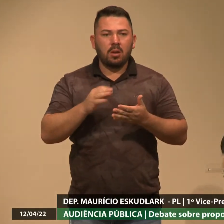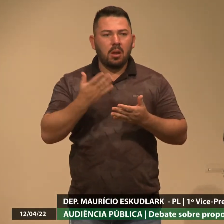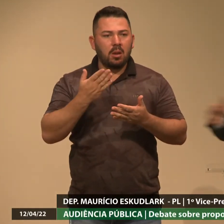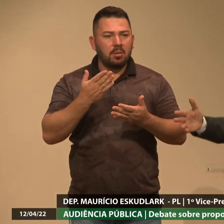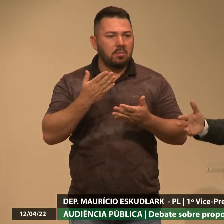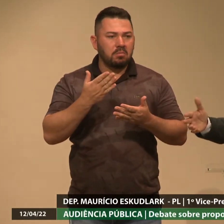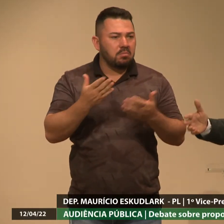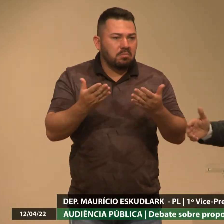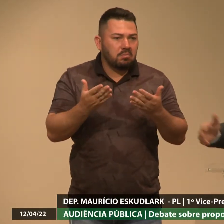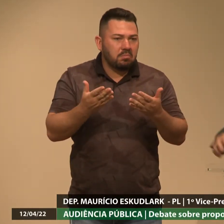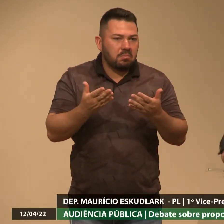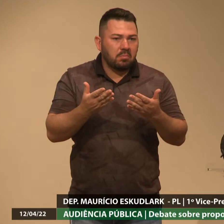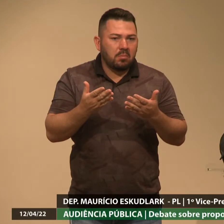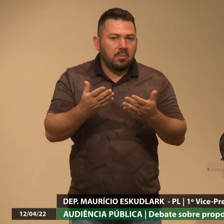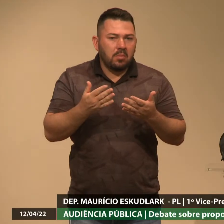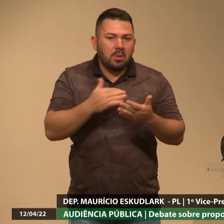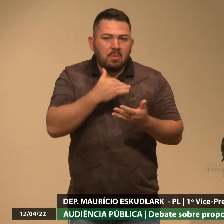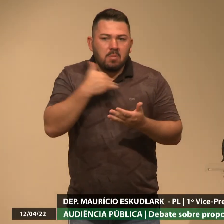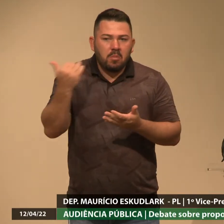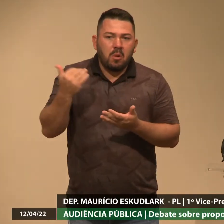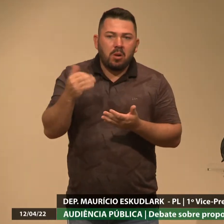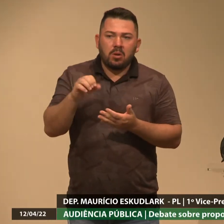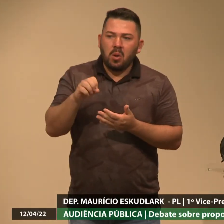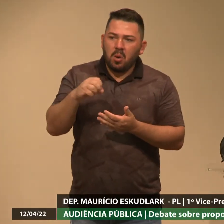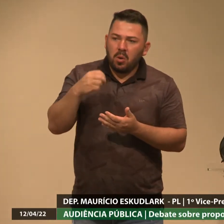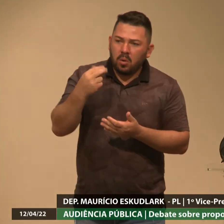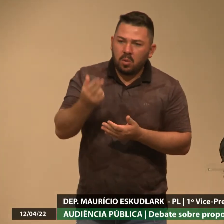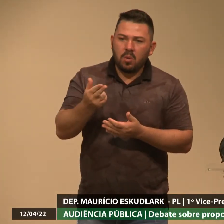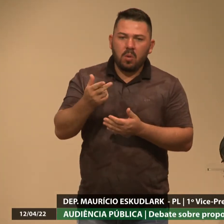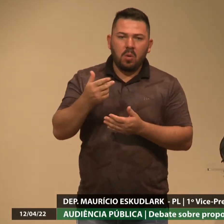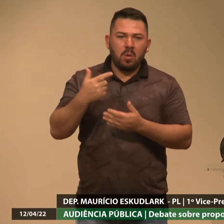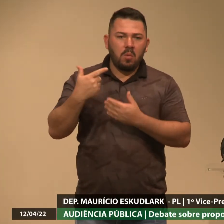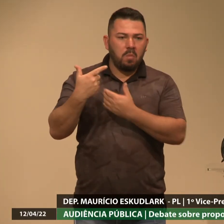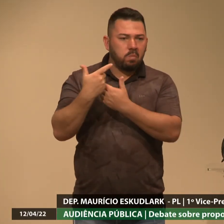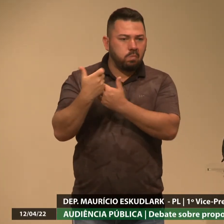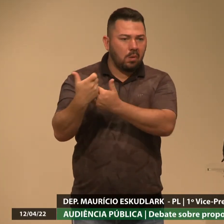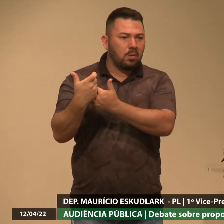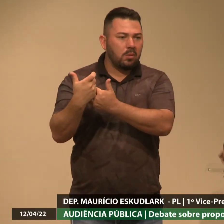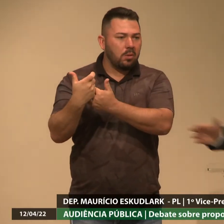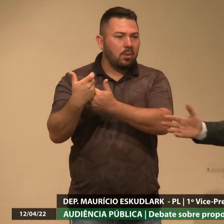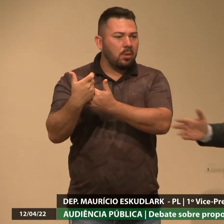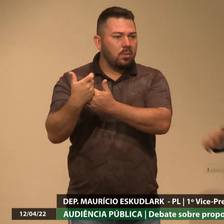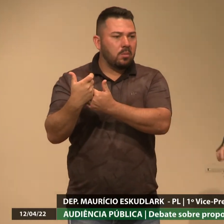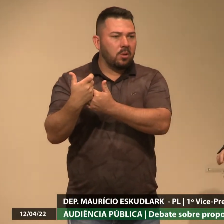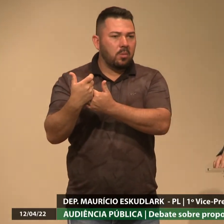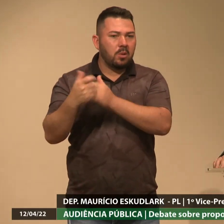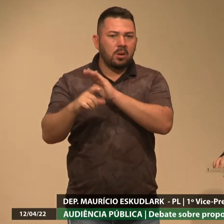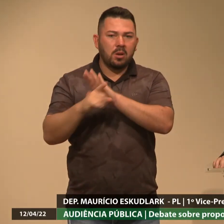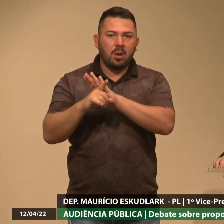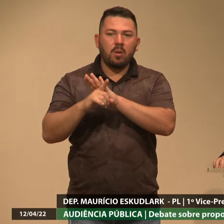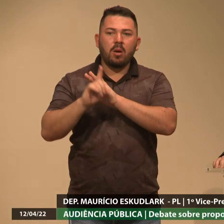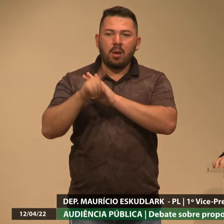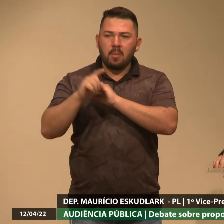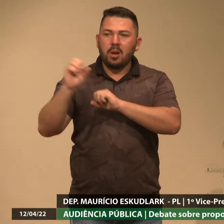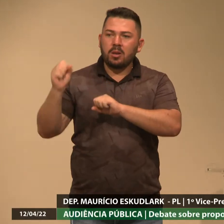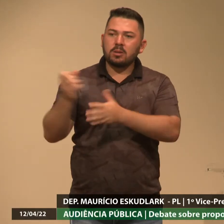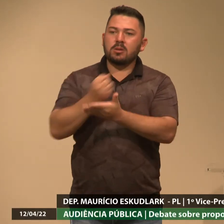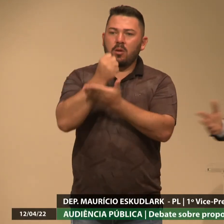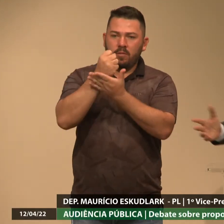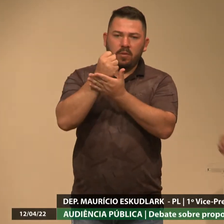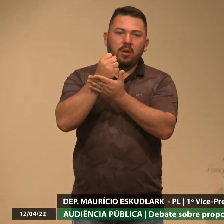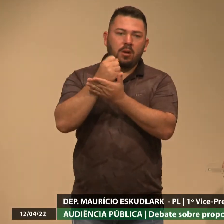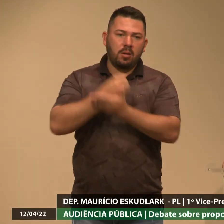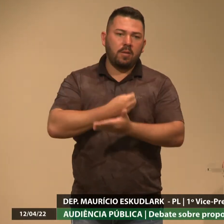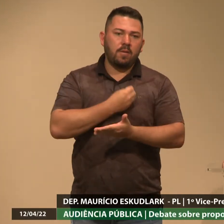de morte ocorrida por arma legal foi para salvar a vida do inocente